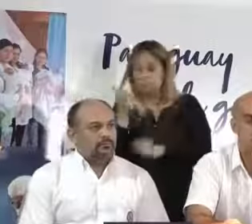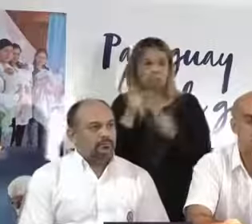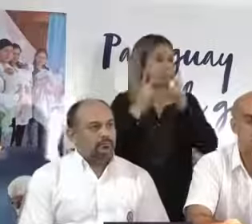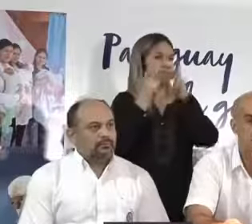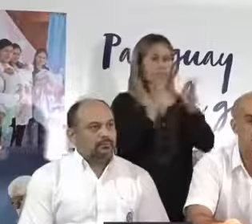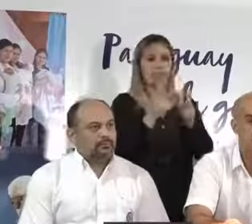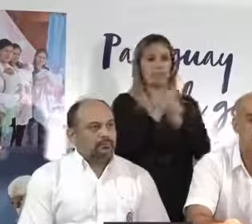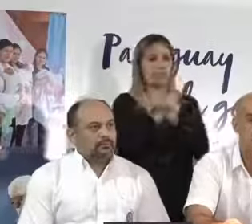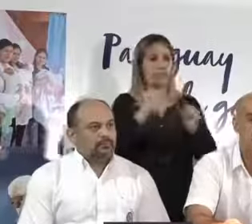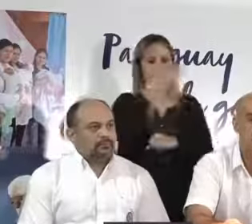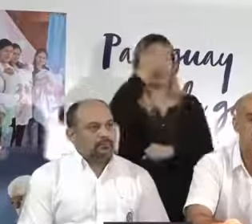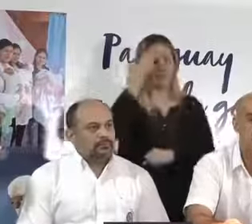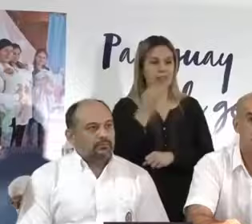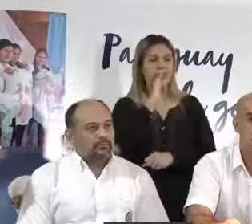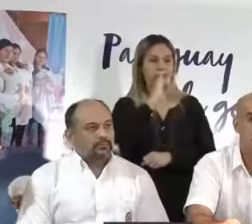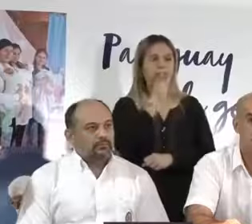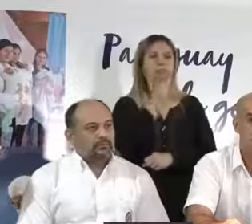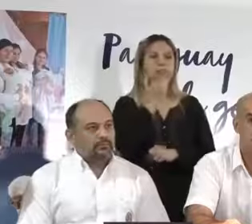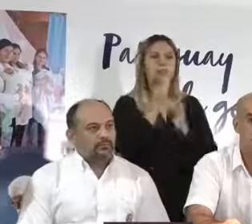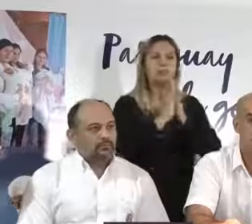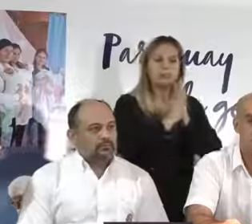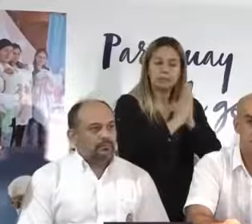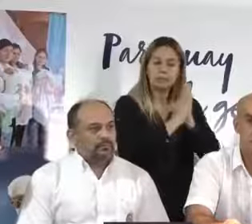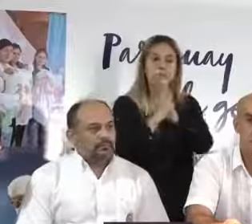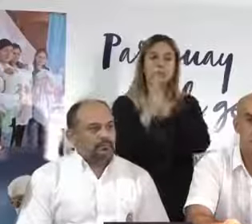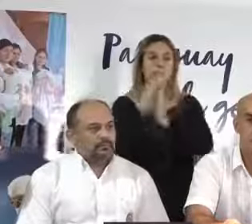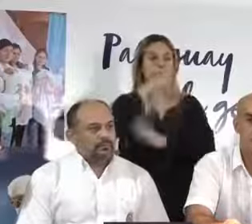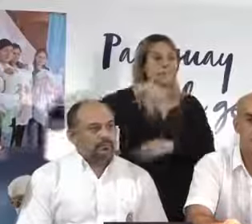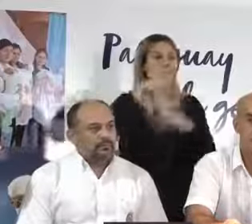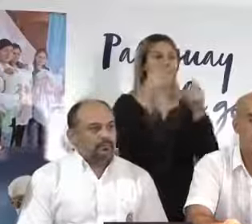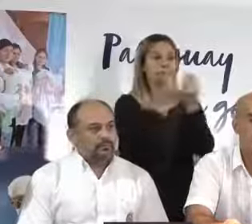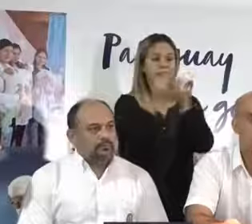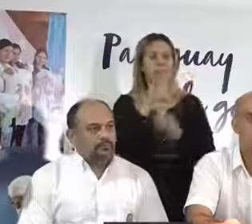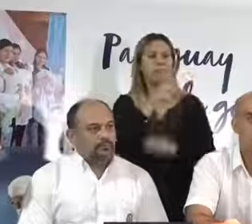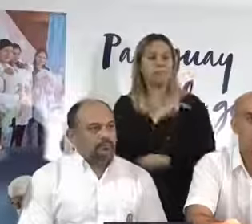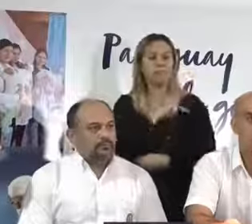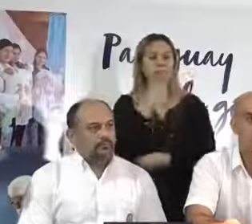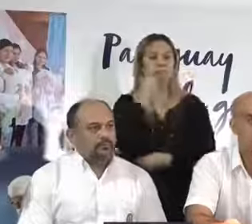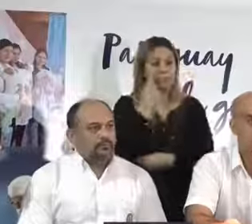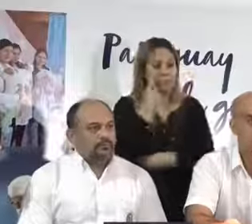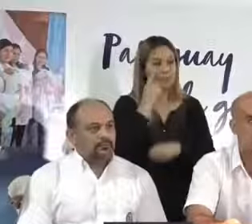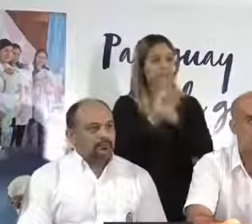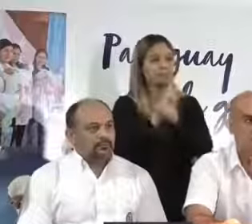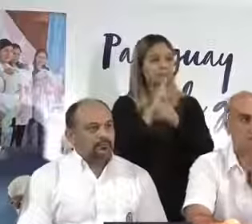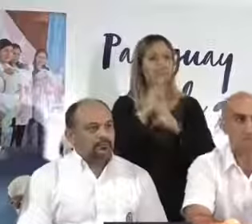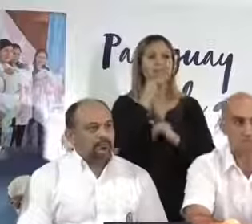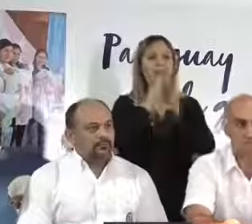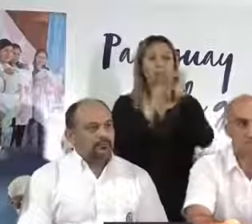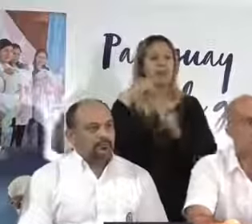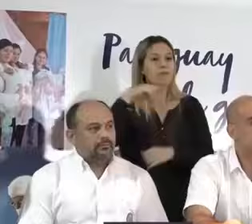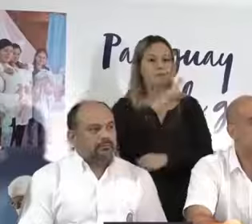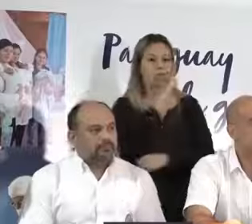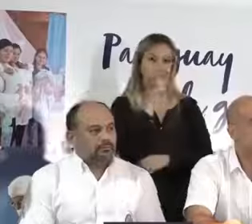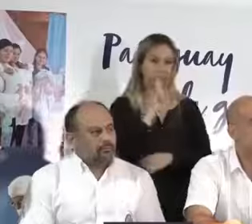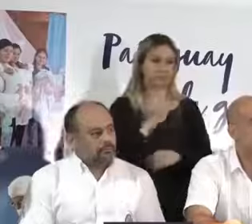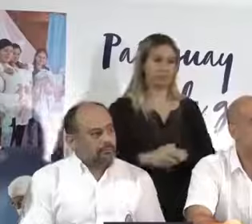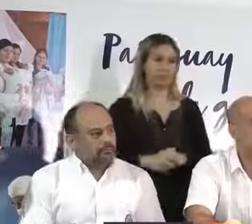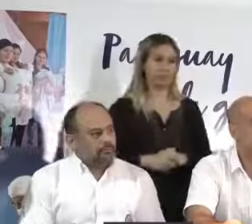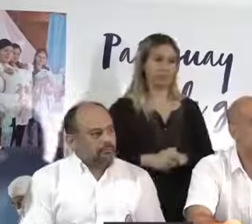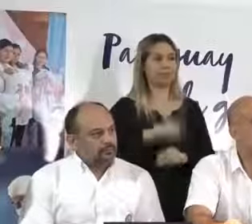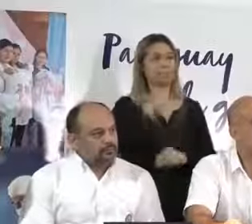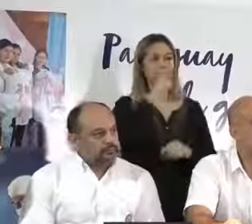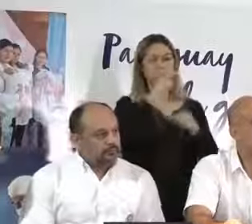rápidamente posible, pero instamos a la ciudadanía a tener mucho cuidado con información que no sea oficial. Ministro, dos